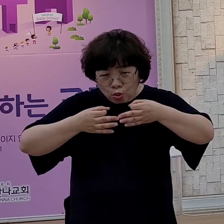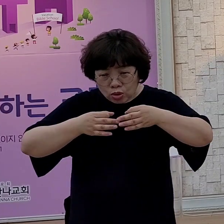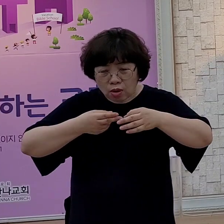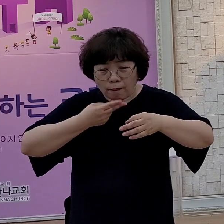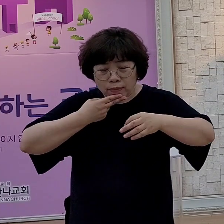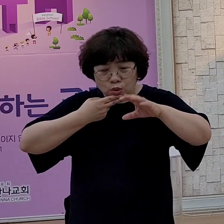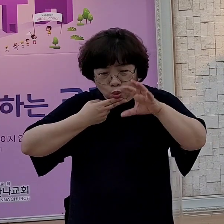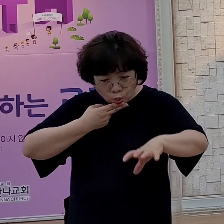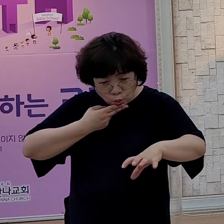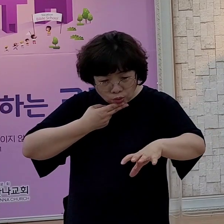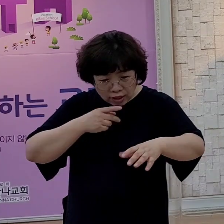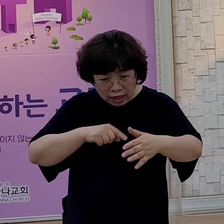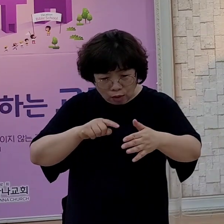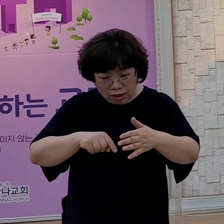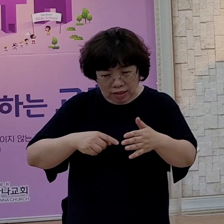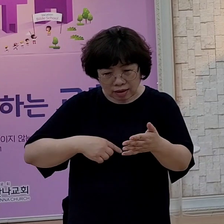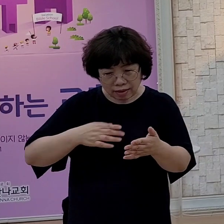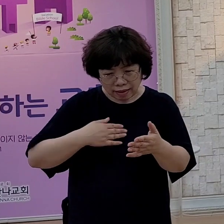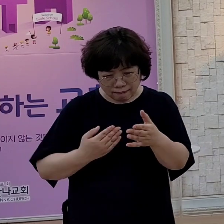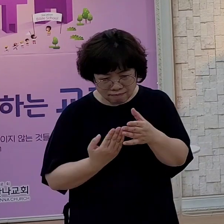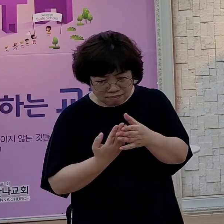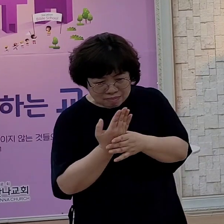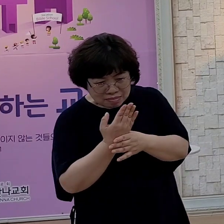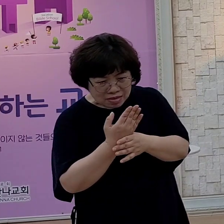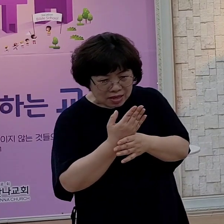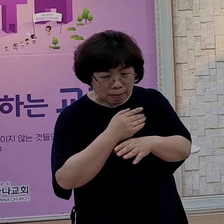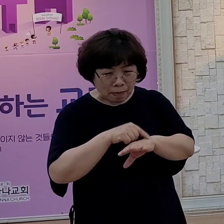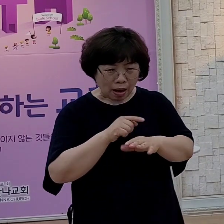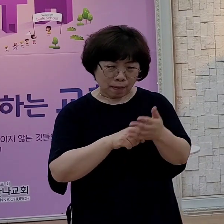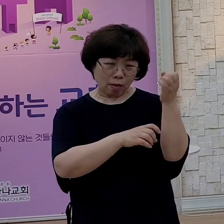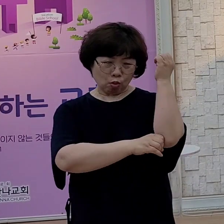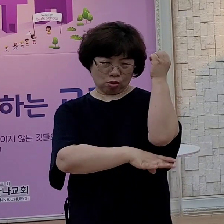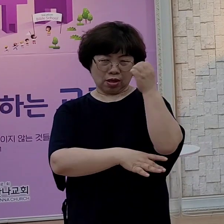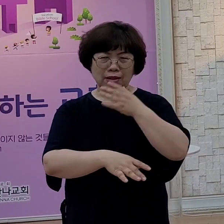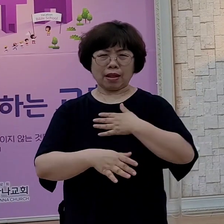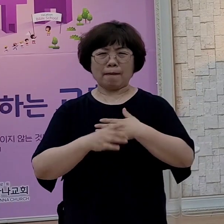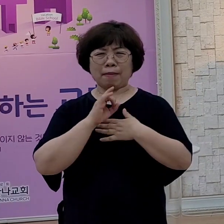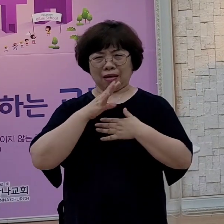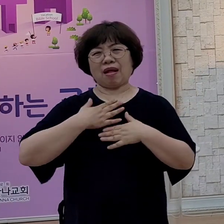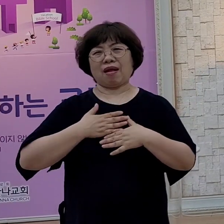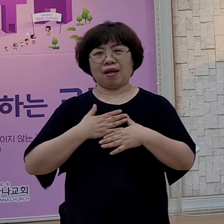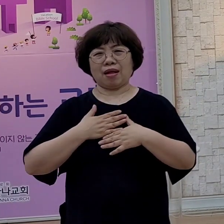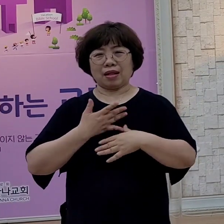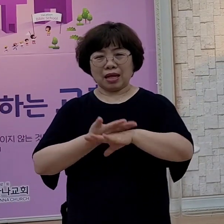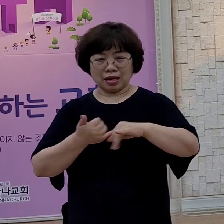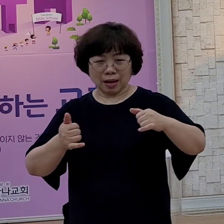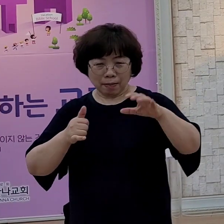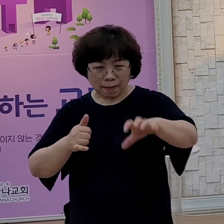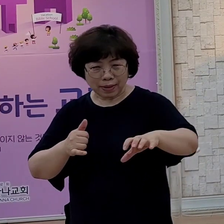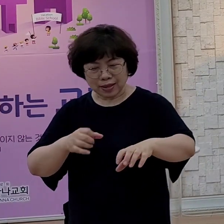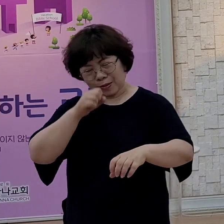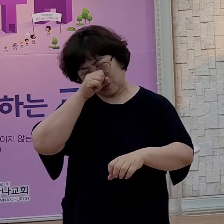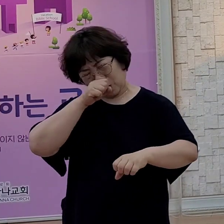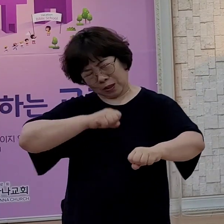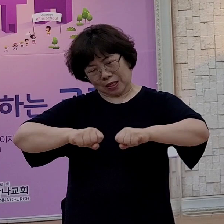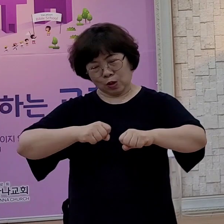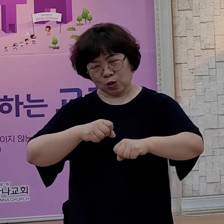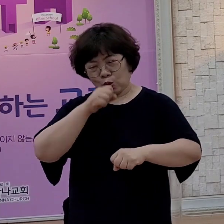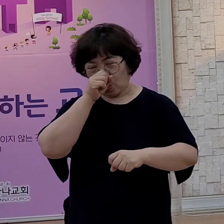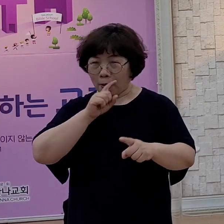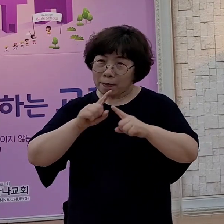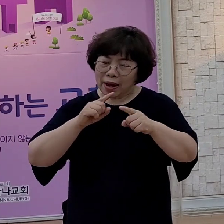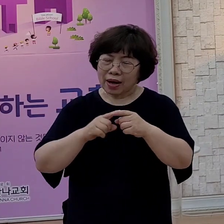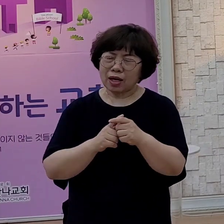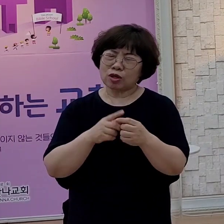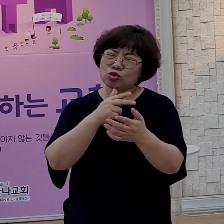일어나는 사실 그 본질이 내가 아는데 남들 앞에서는 선언을 행하고 좋은 말을 하고 아멘